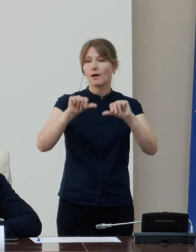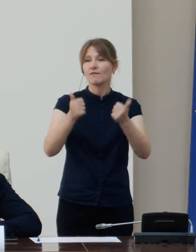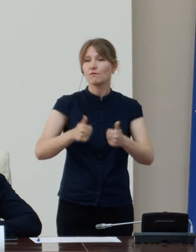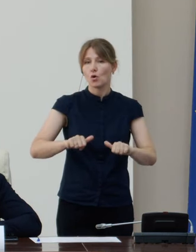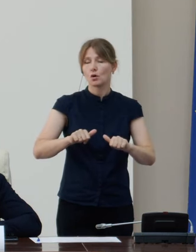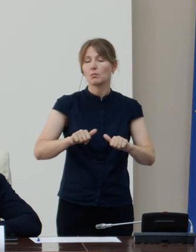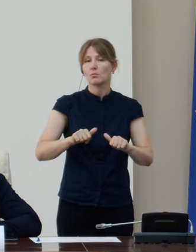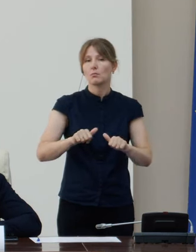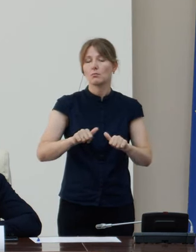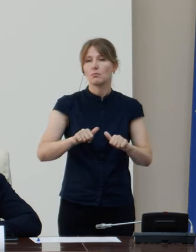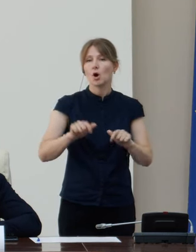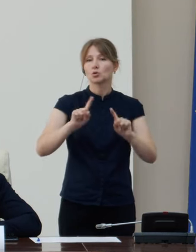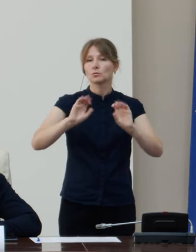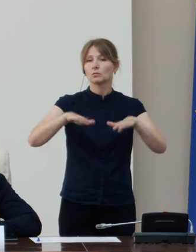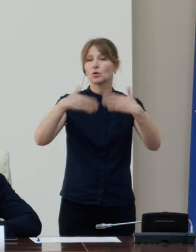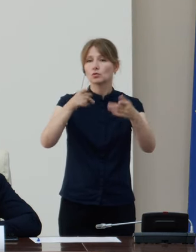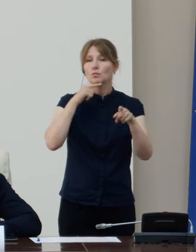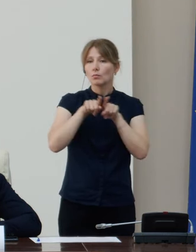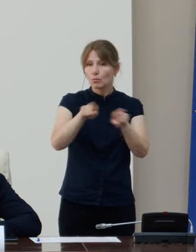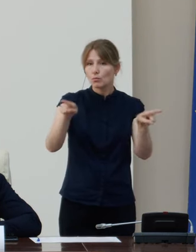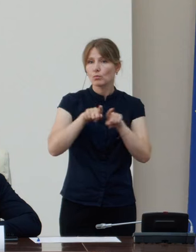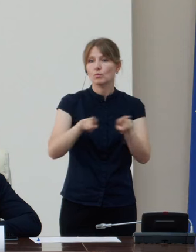ministru. Asta va promova